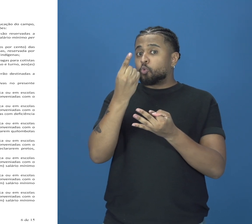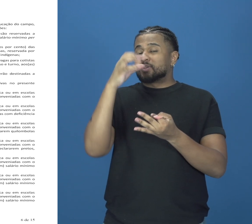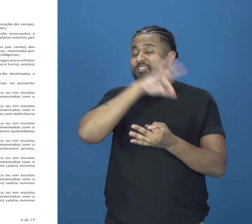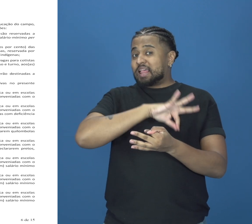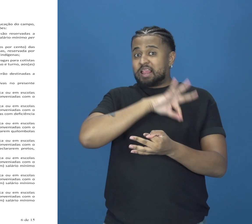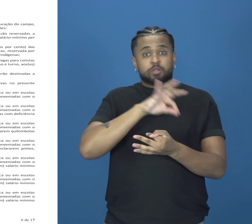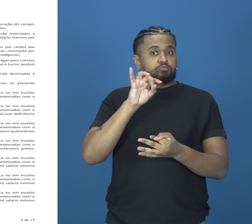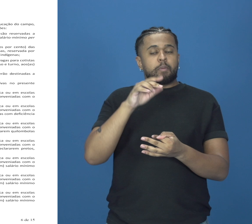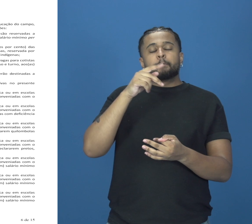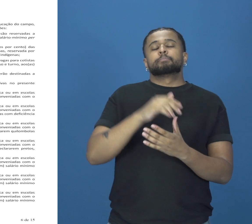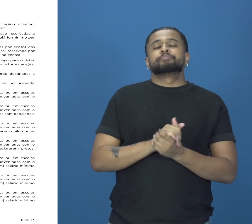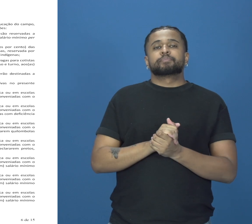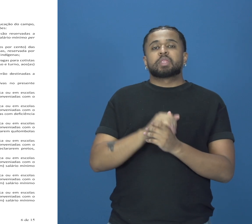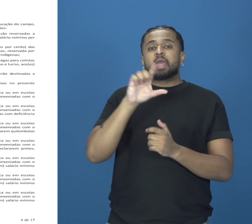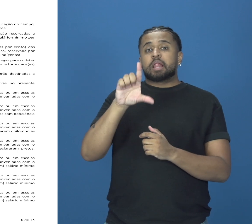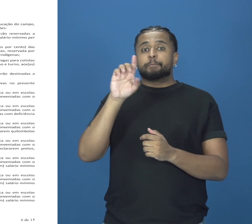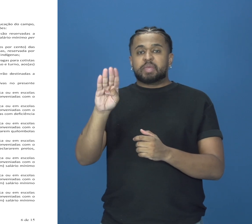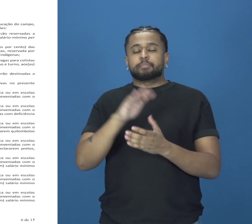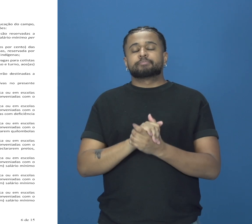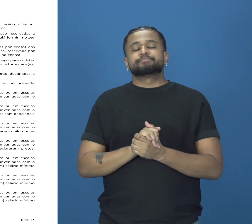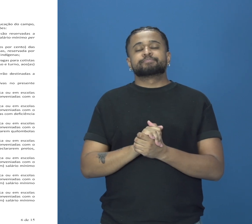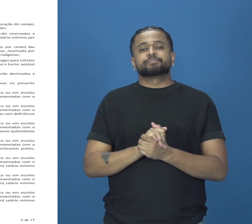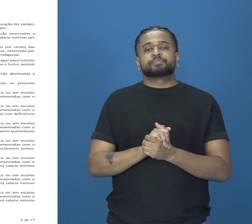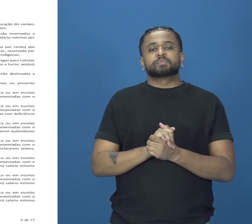salário mínimo per capita, LB.